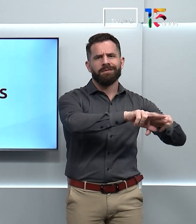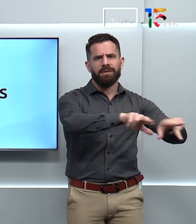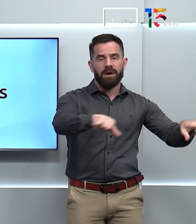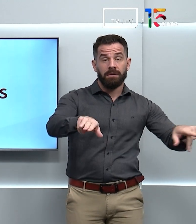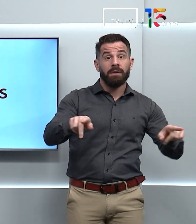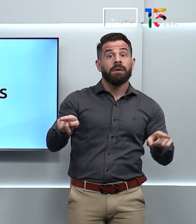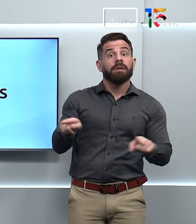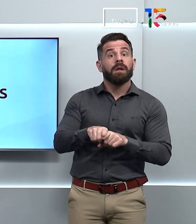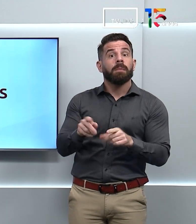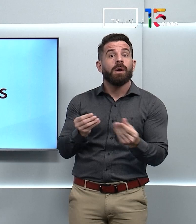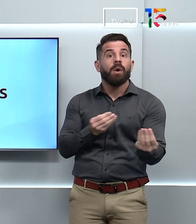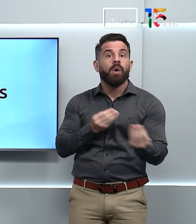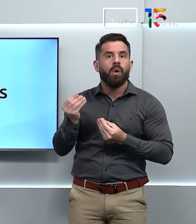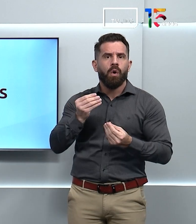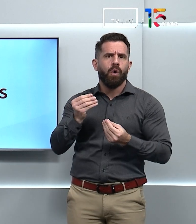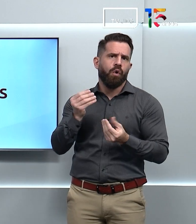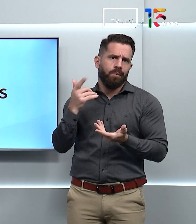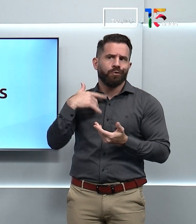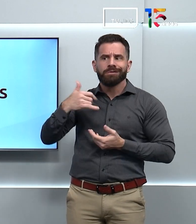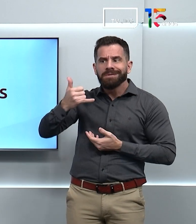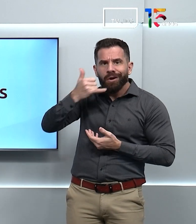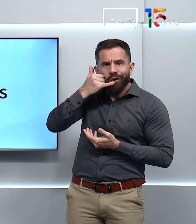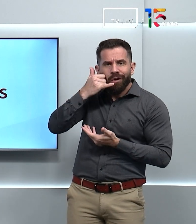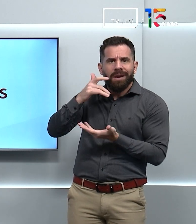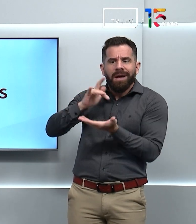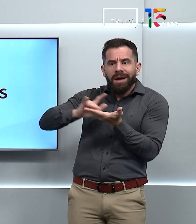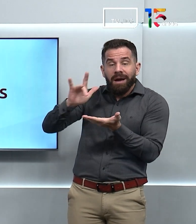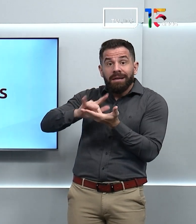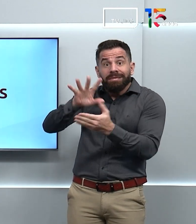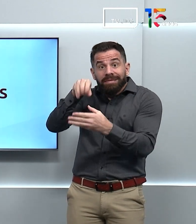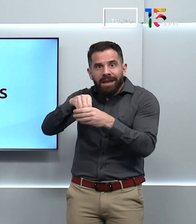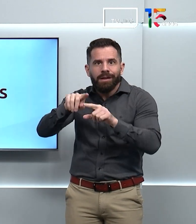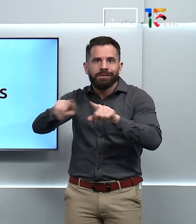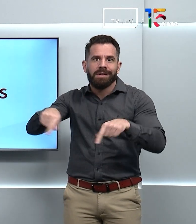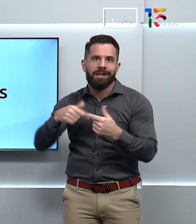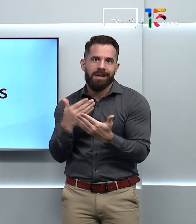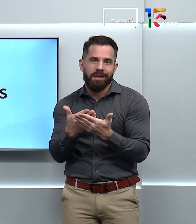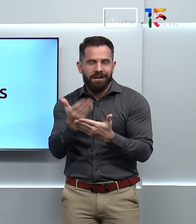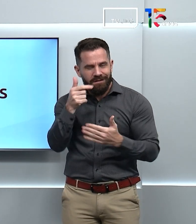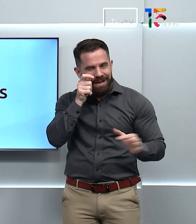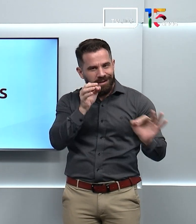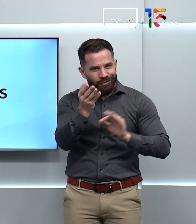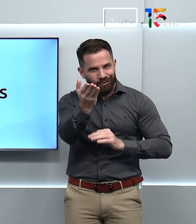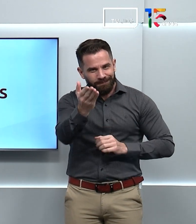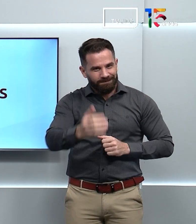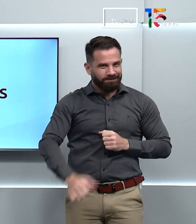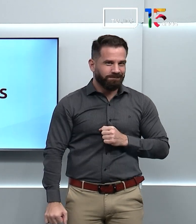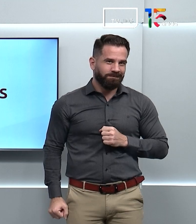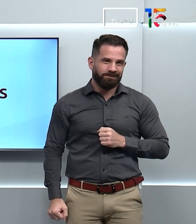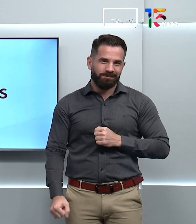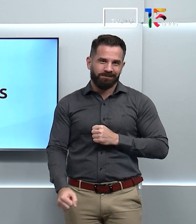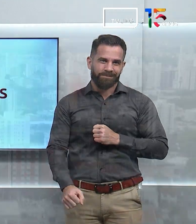também sobre o uso de celulares em sala de aula. Vem com a gente, o programa já está no ar.